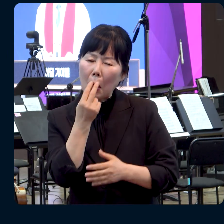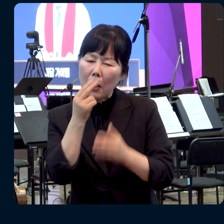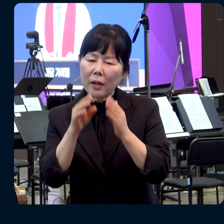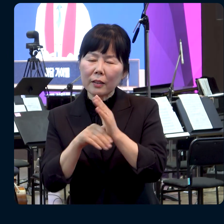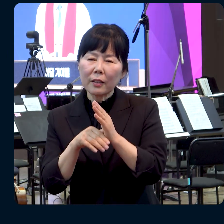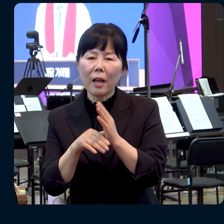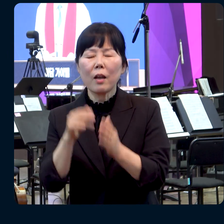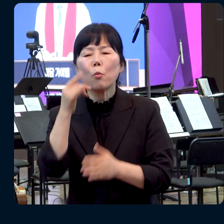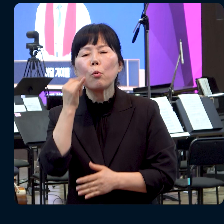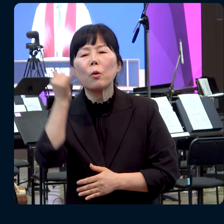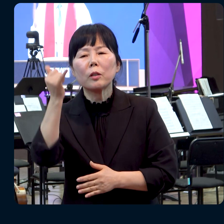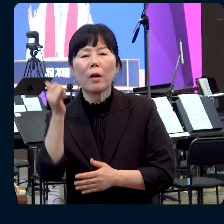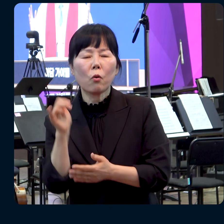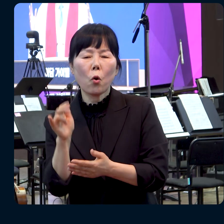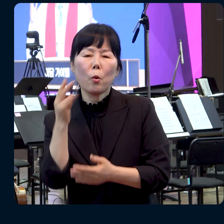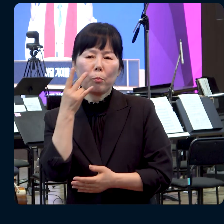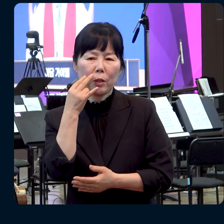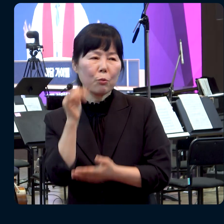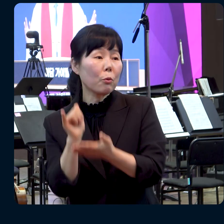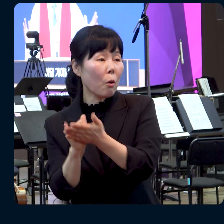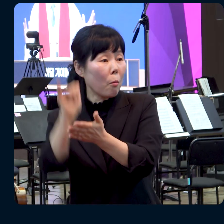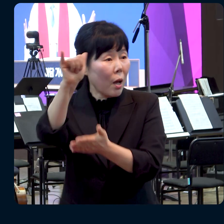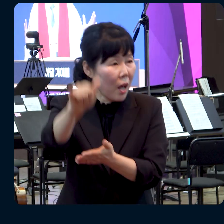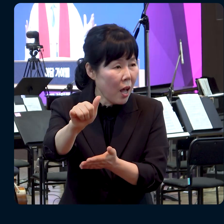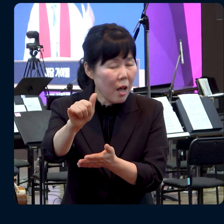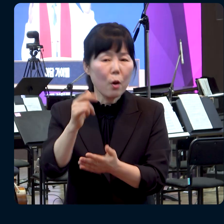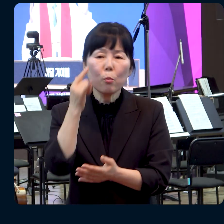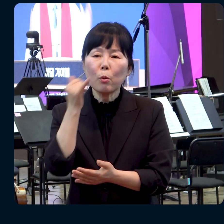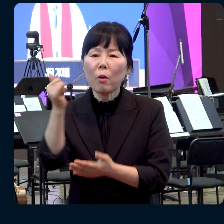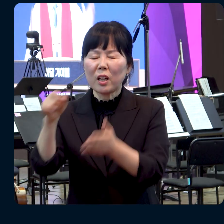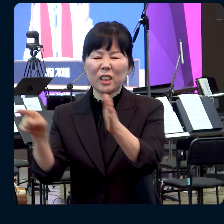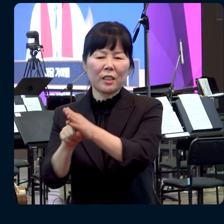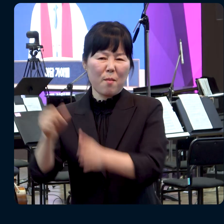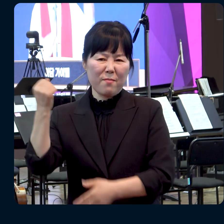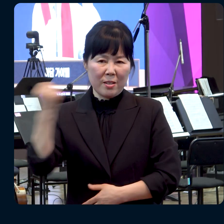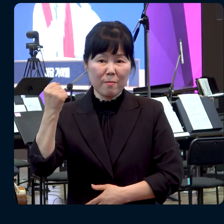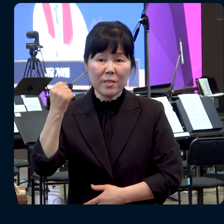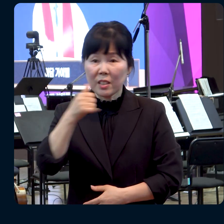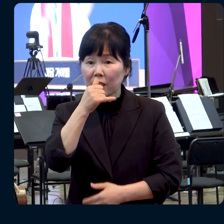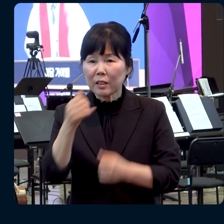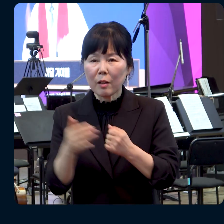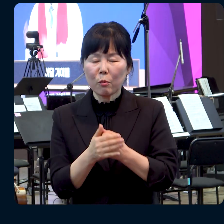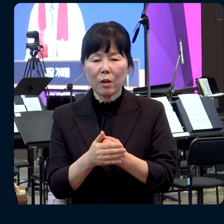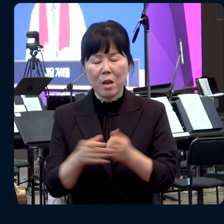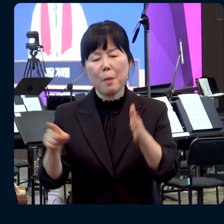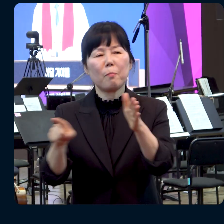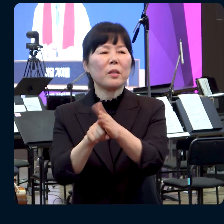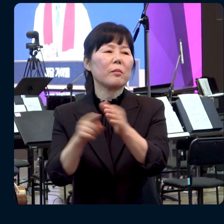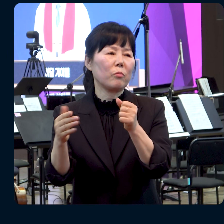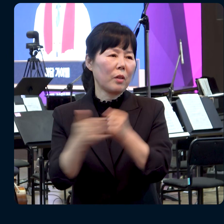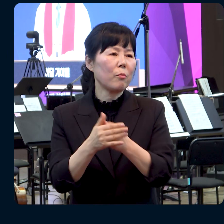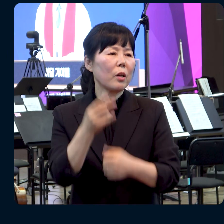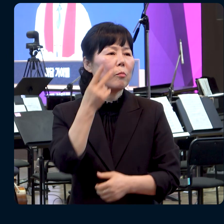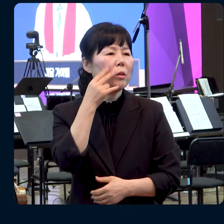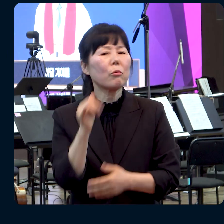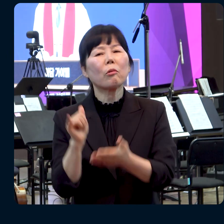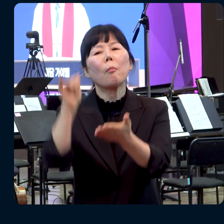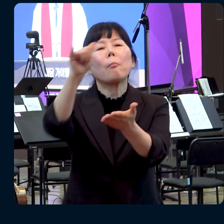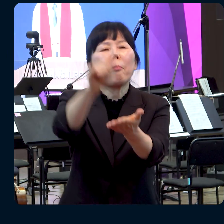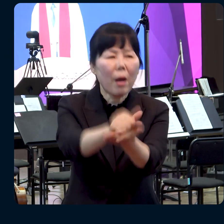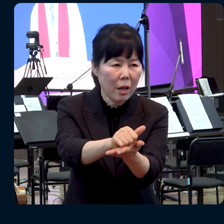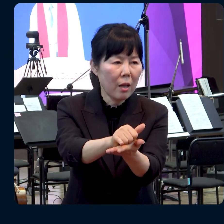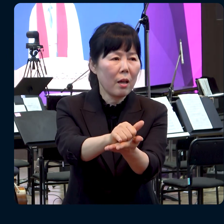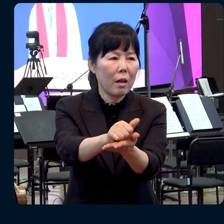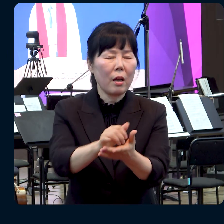온 사람이에요. 그 부모가 정말 신앙이 좋았기 때문에 신앙을 위해서 독일에서 미국으로 이민을 온 거예요.